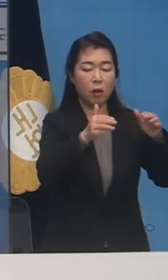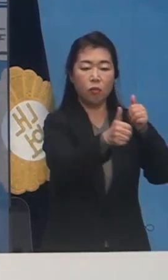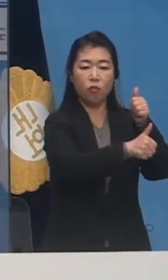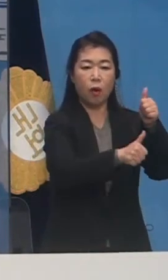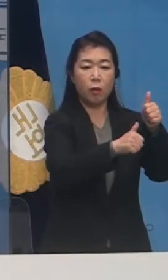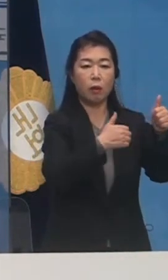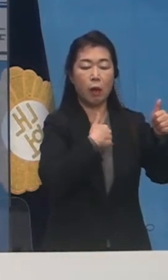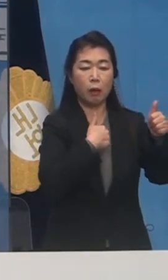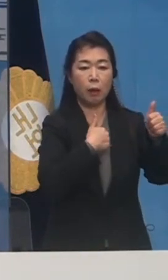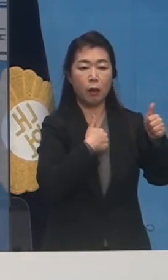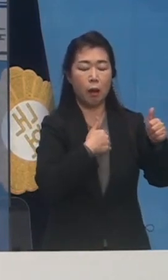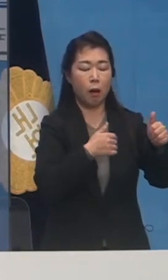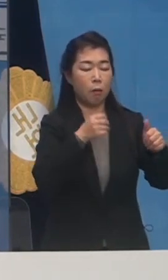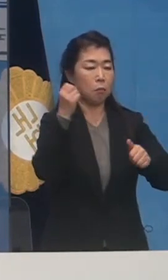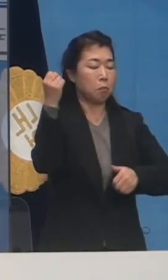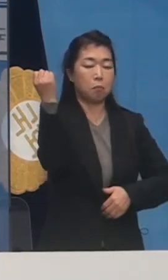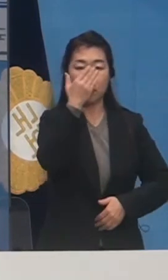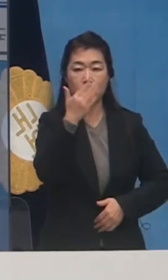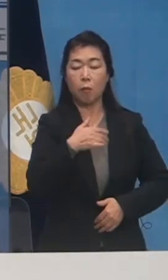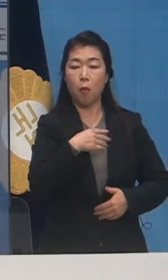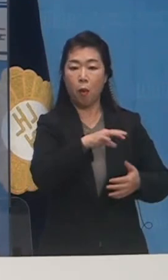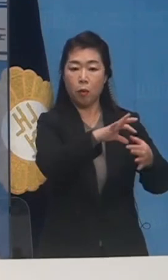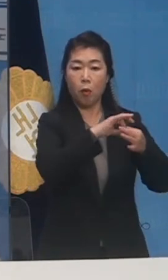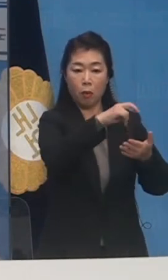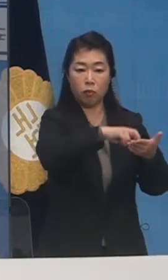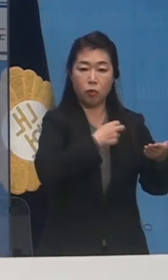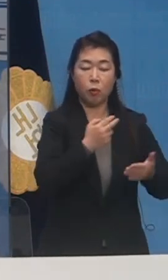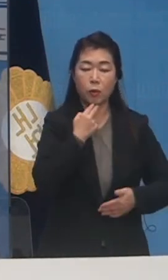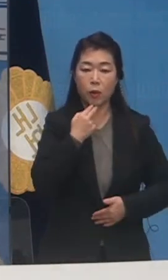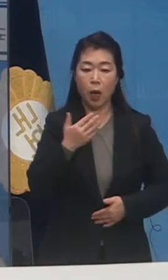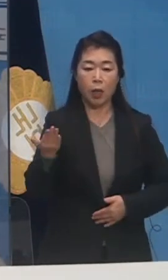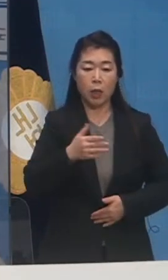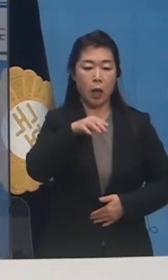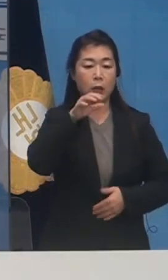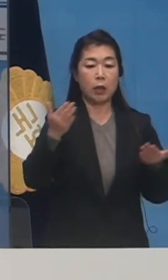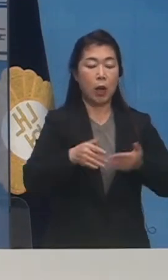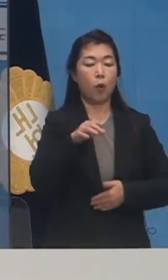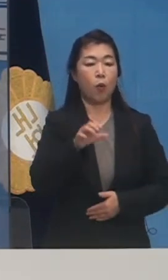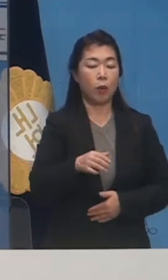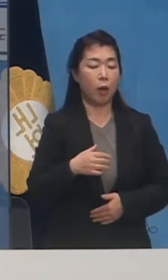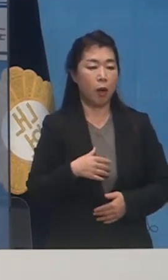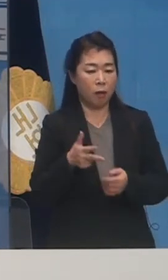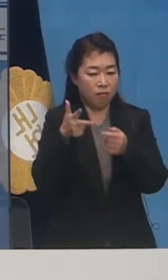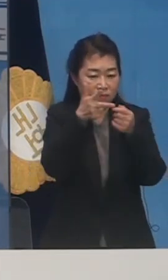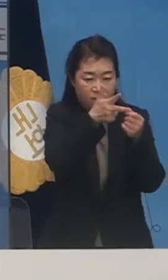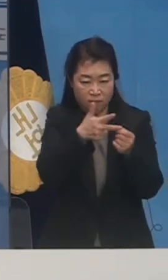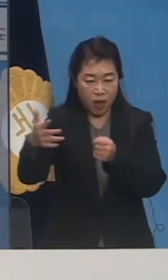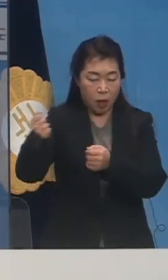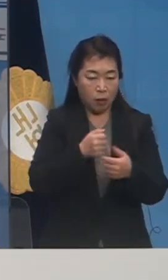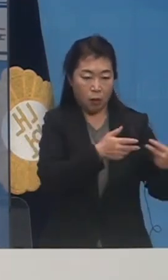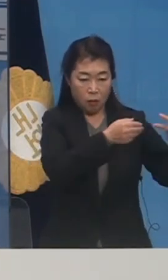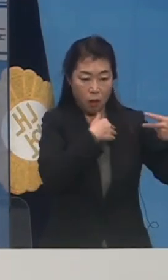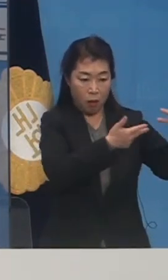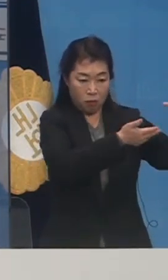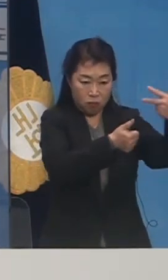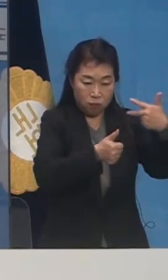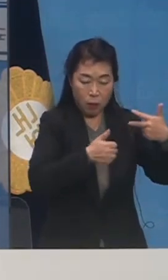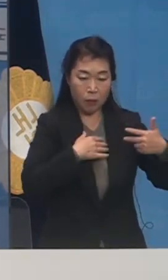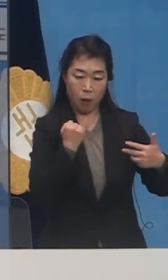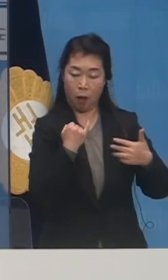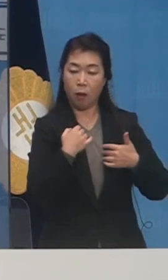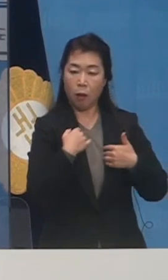고충처리위원들이 제게 사전 연락도 없이 제가 일하는 장소에 캠코더를 들고 갑자기